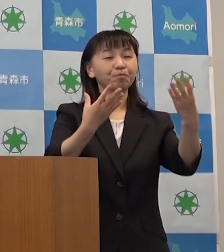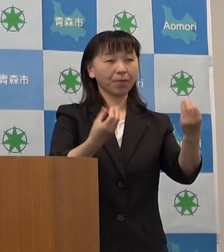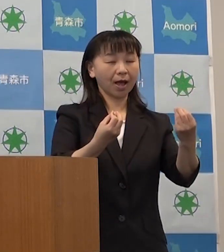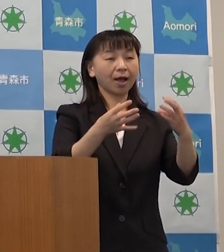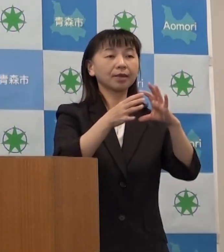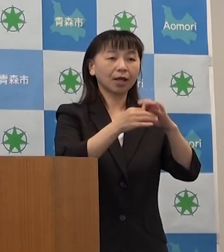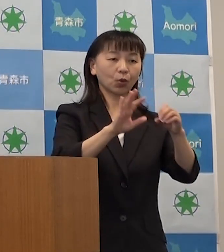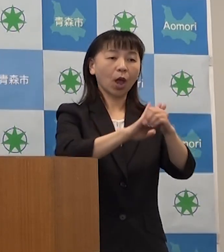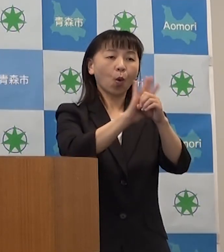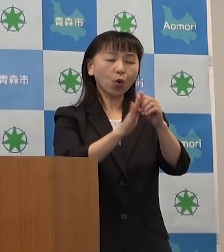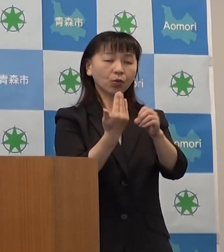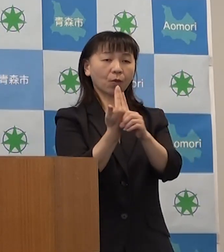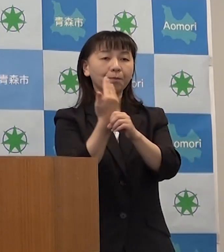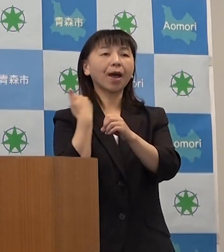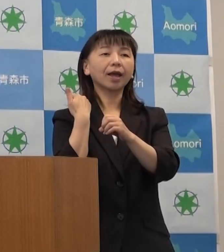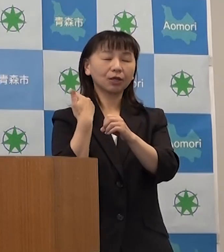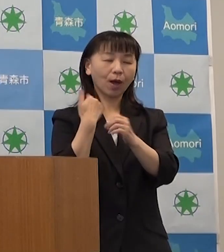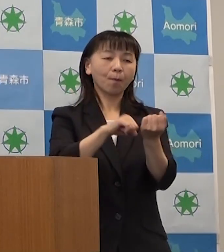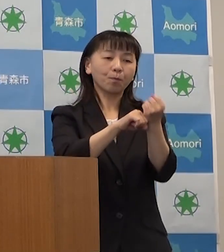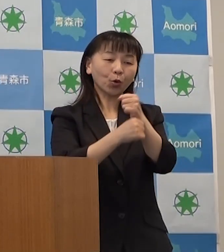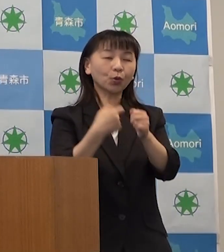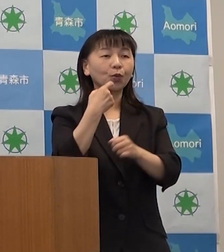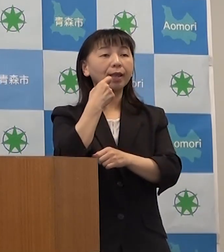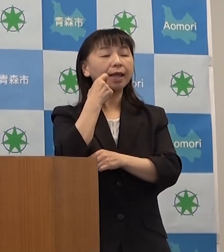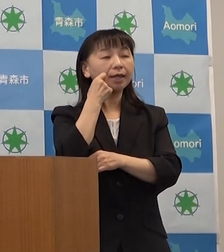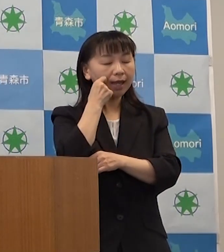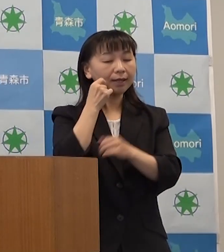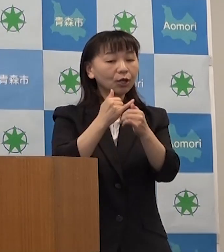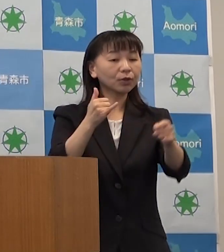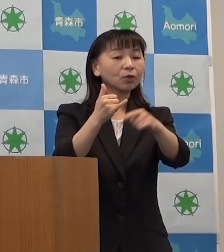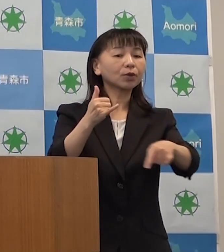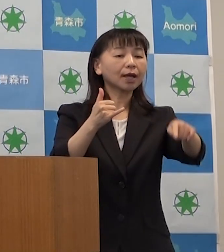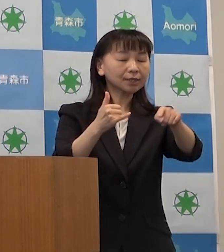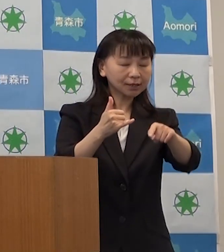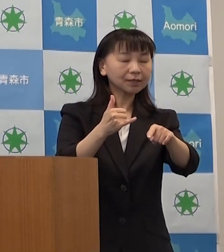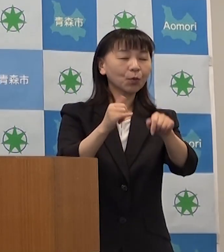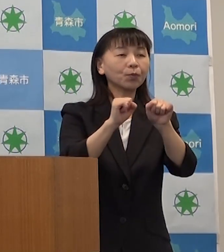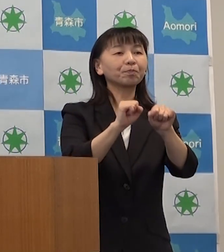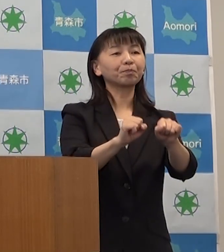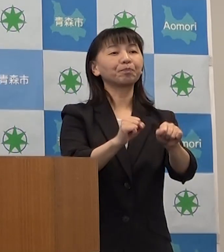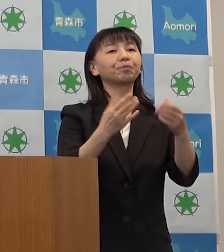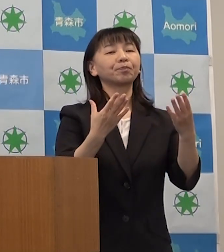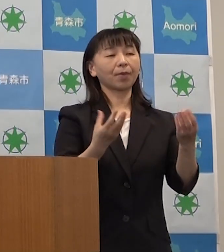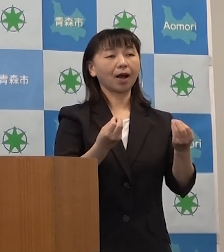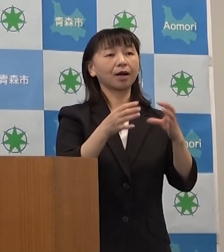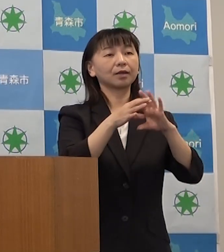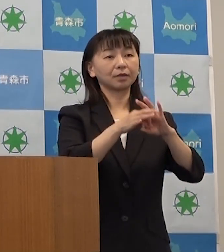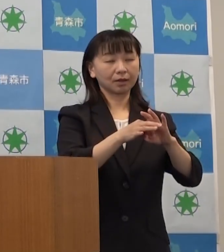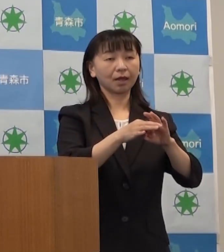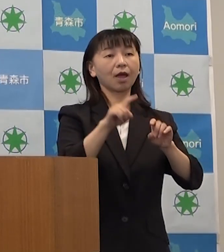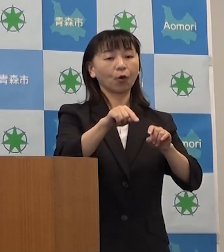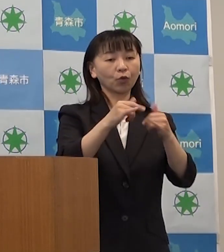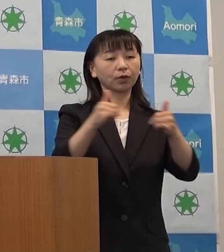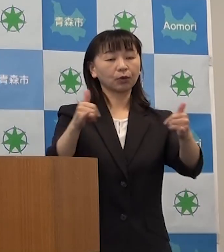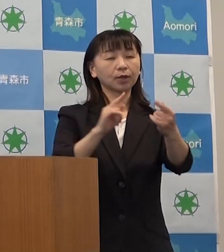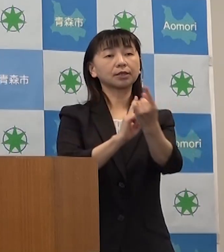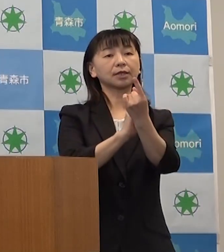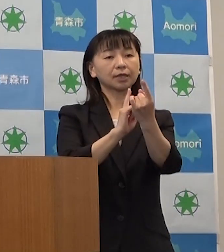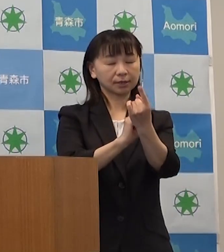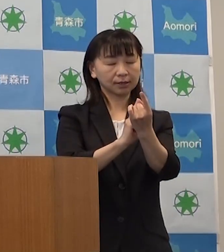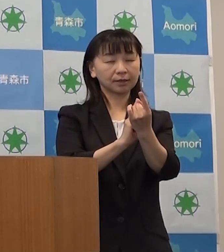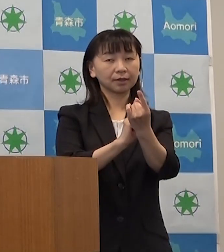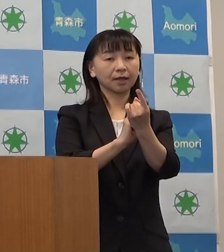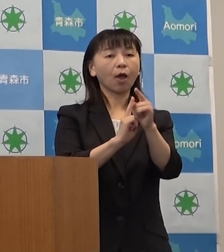しかしたらコロナ前には戻れないかもしれないという方、そういうことをおっしゃる方もいらっしゃいますので、そういう方々に対してこ